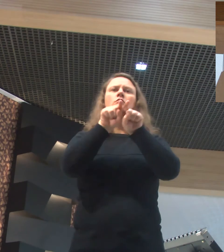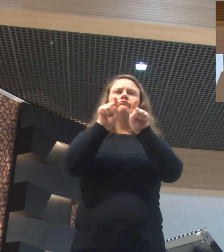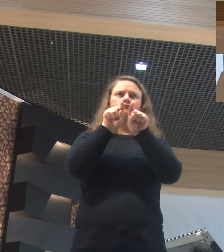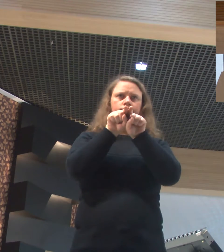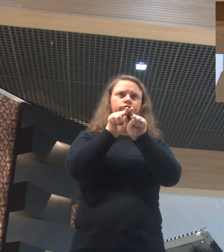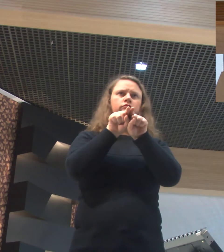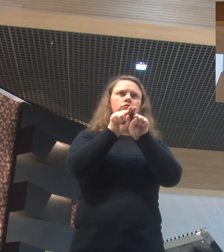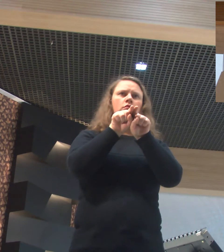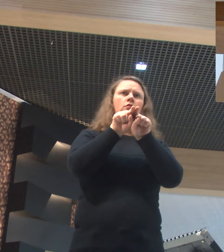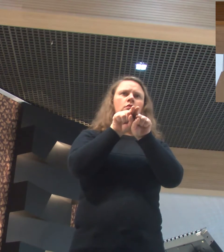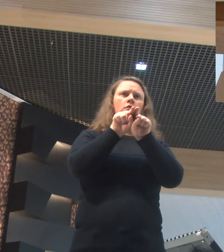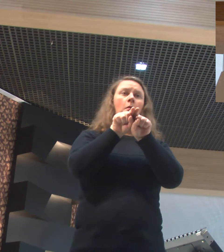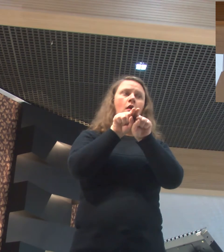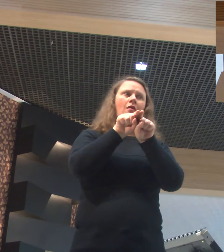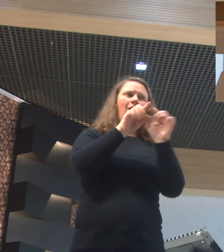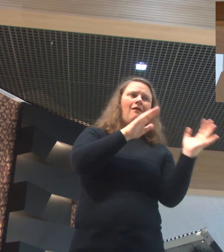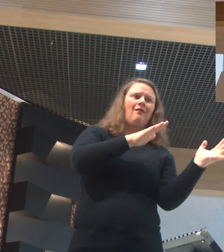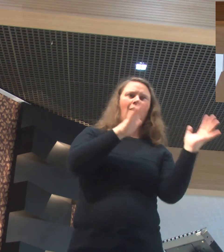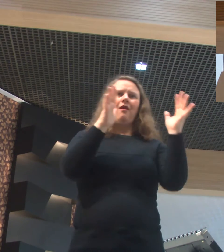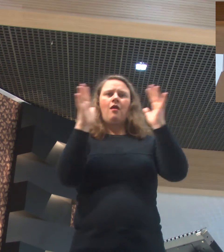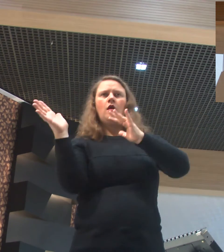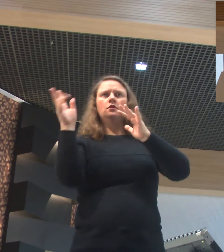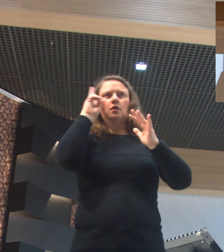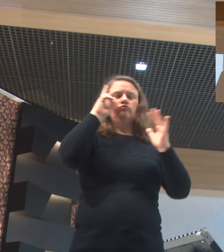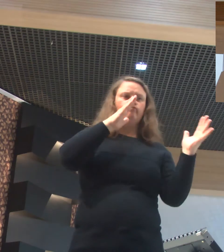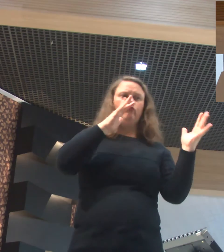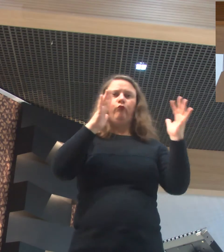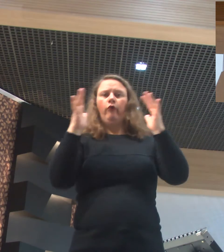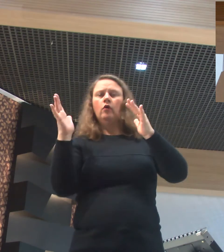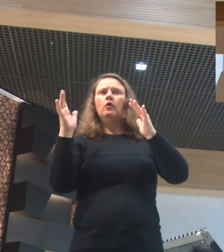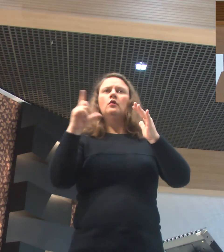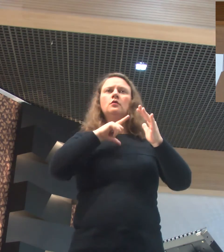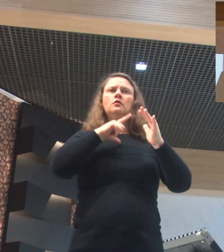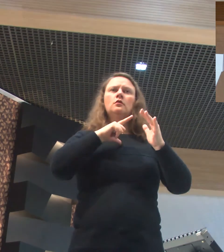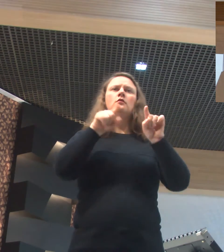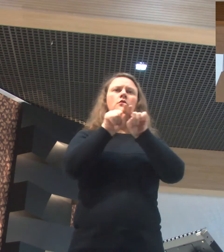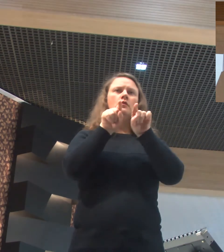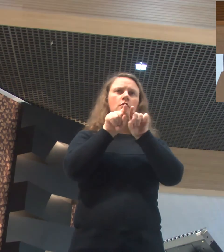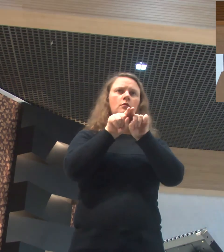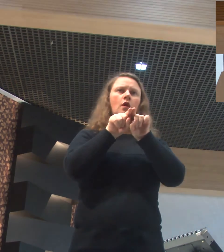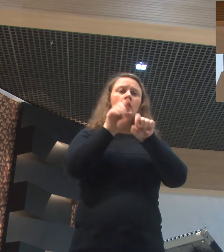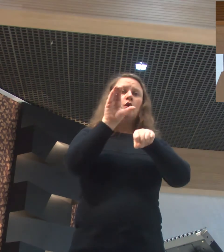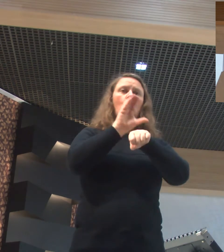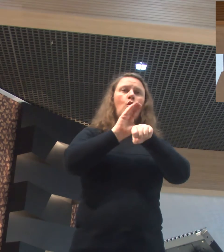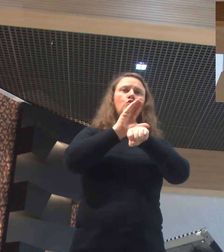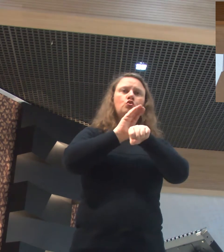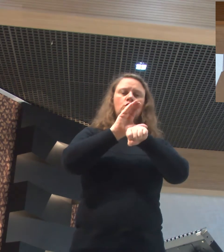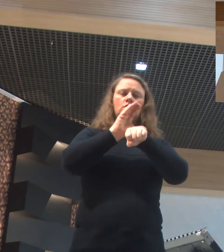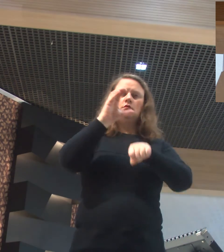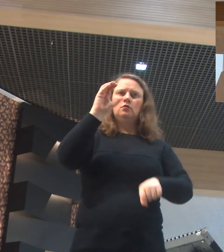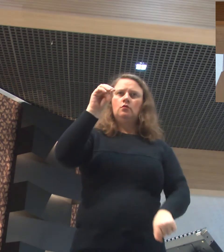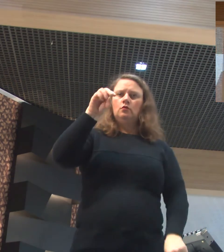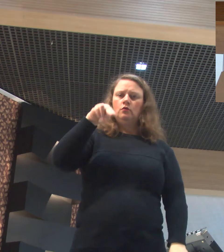muito daquela lei também corresponde às leis das constituições de